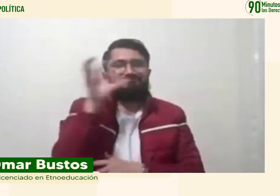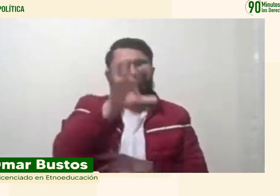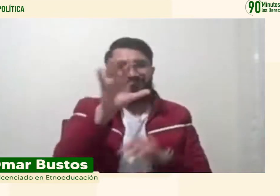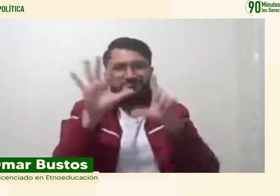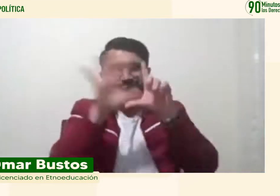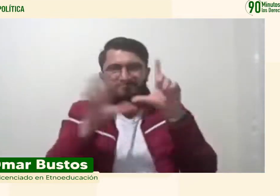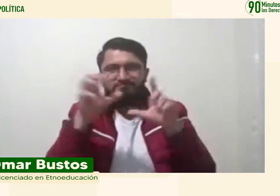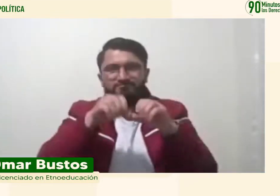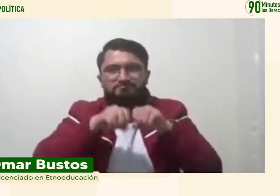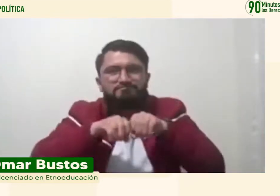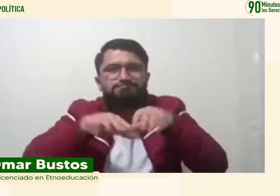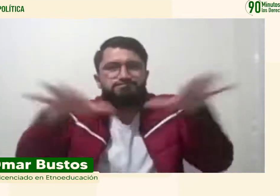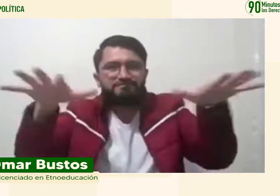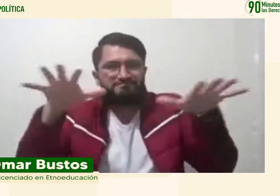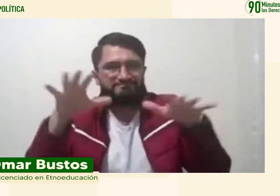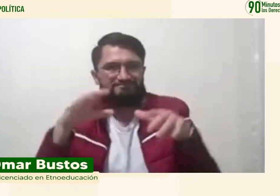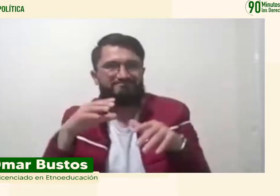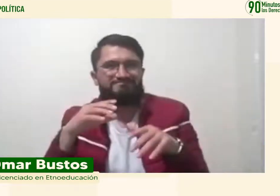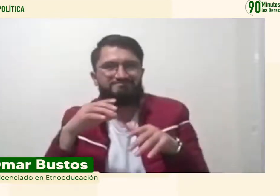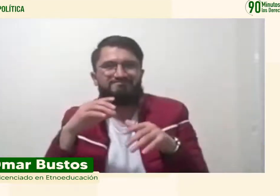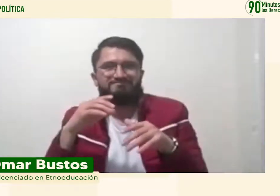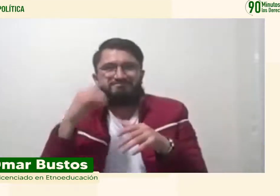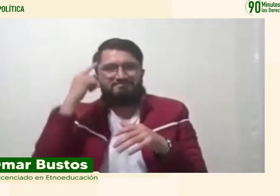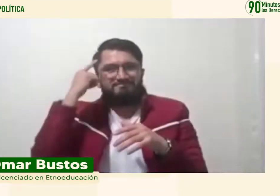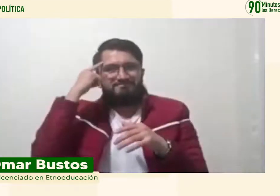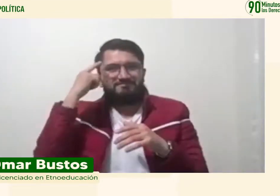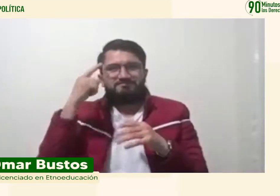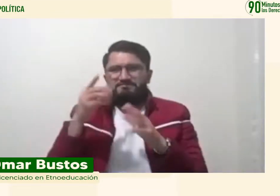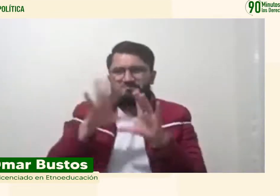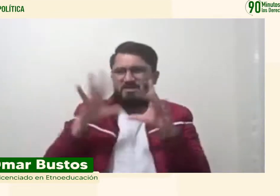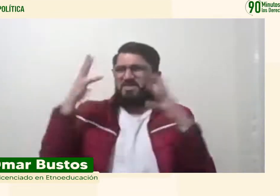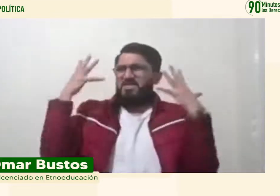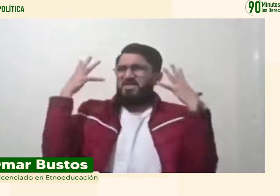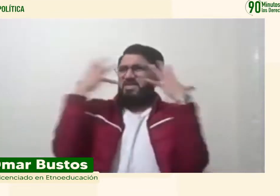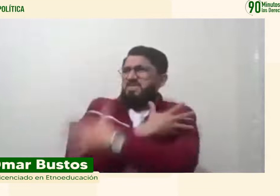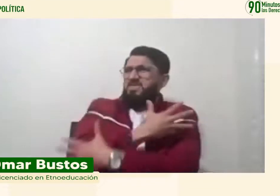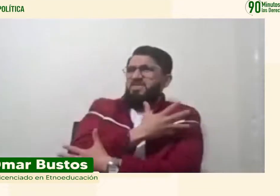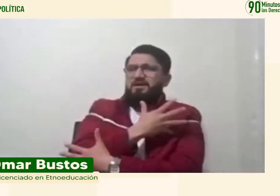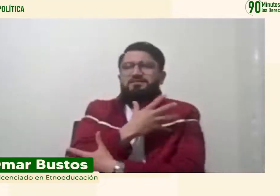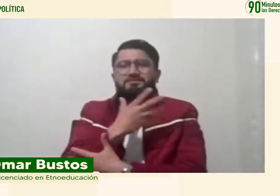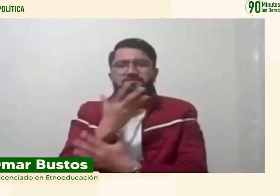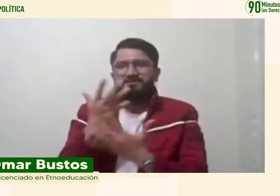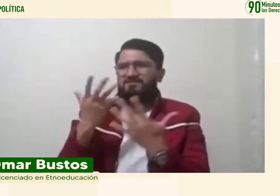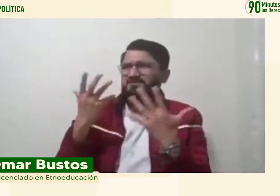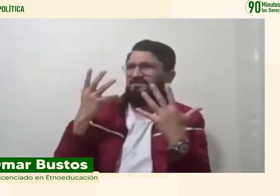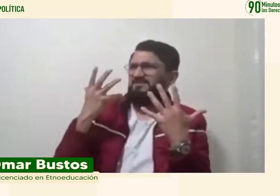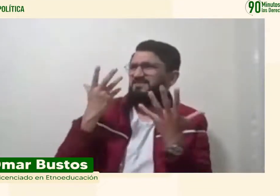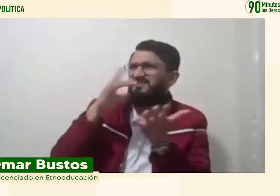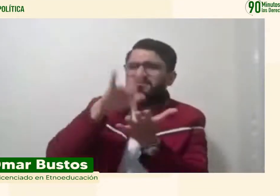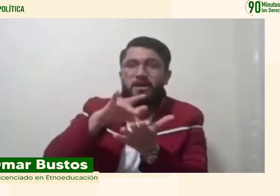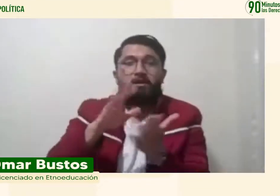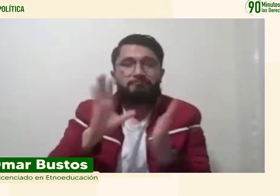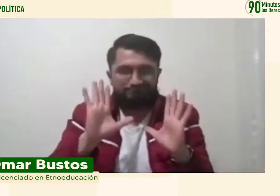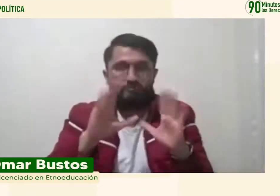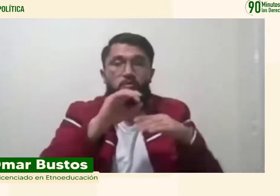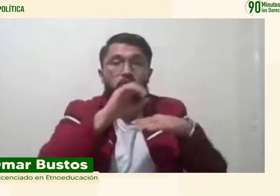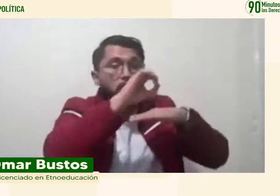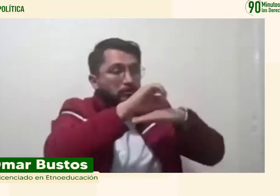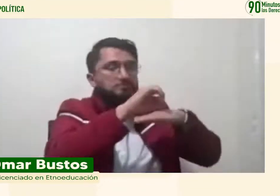poblaciones entonces es por eso íbamos hace poco hubo un vídeo que se publicó hay una confusión con el vídeo que se publicó una